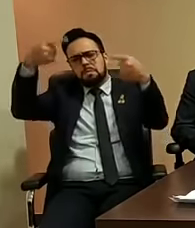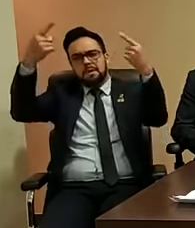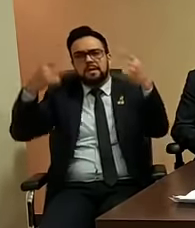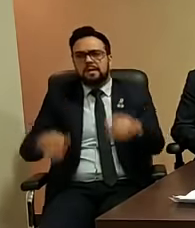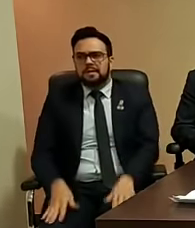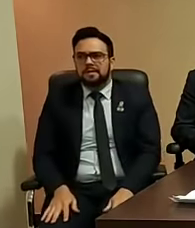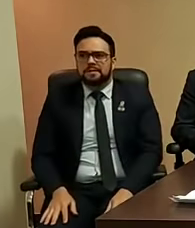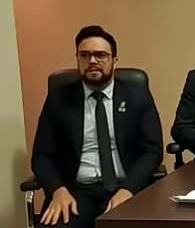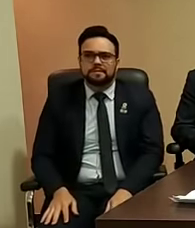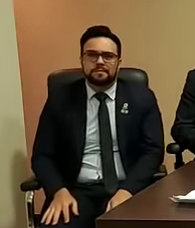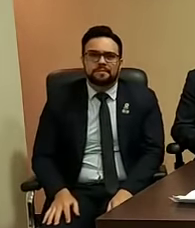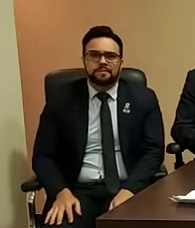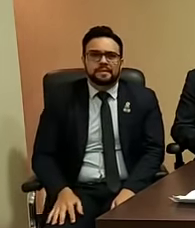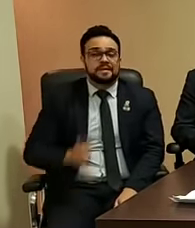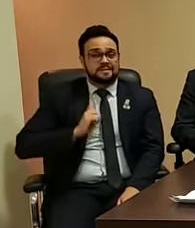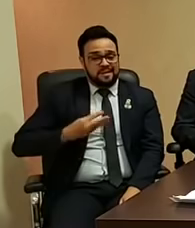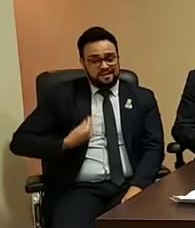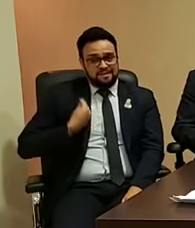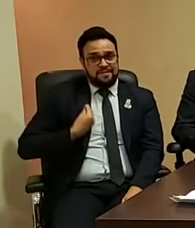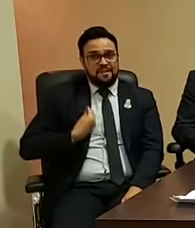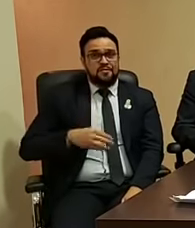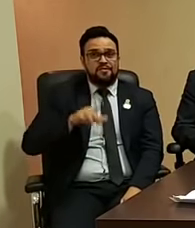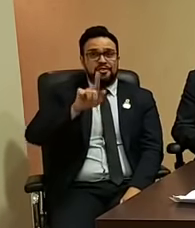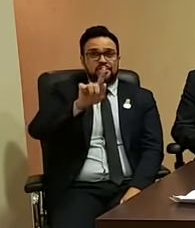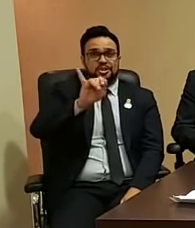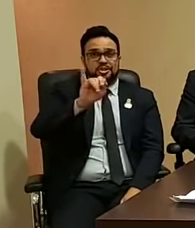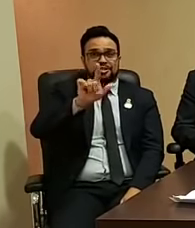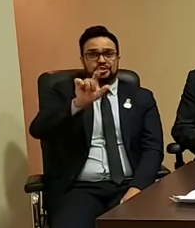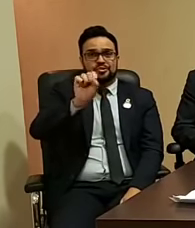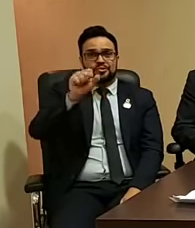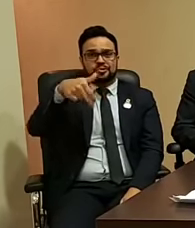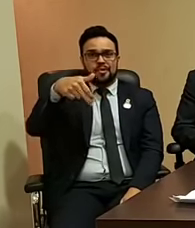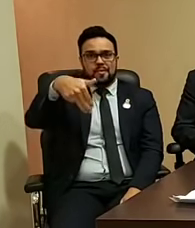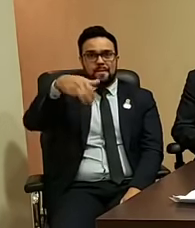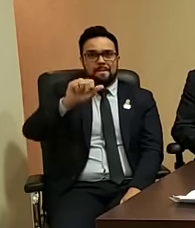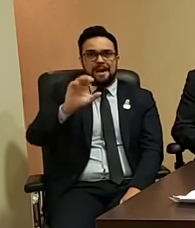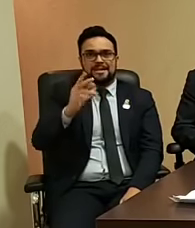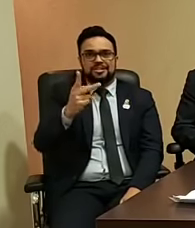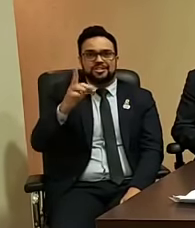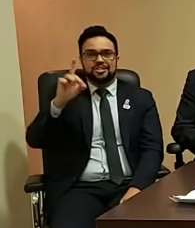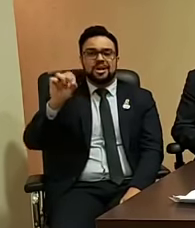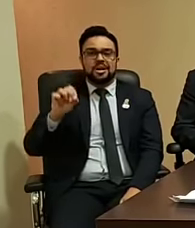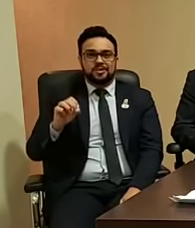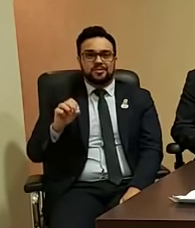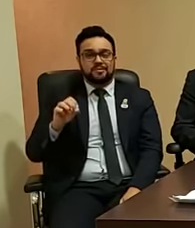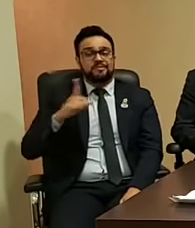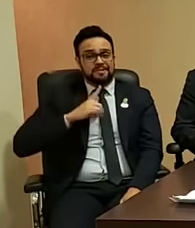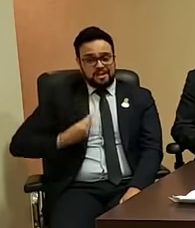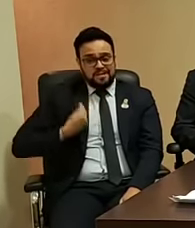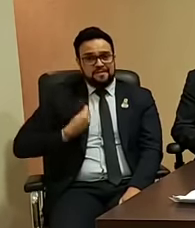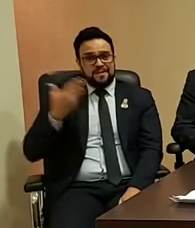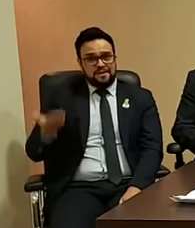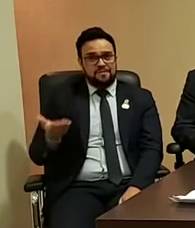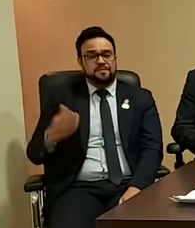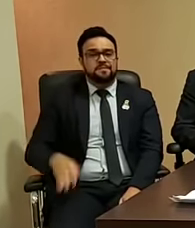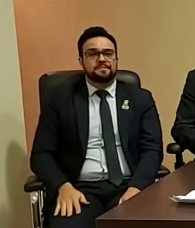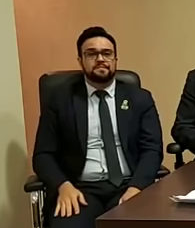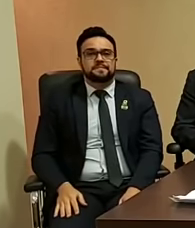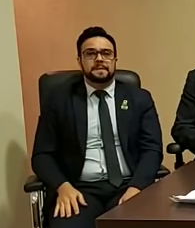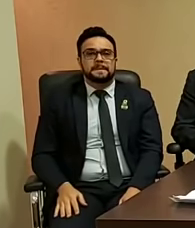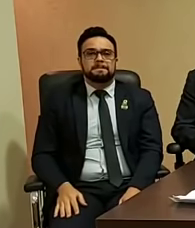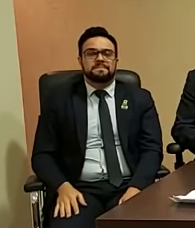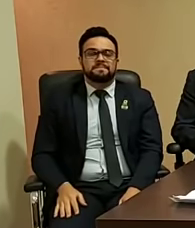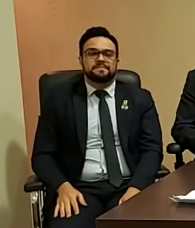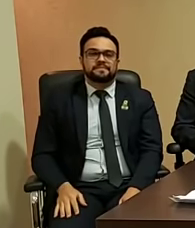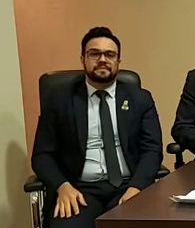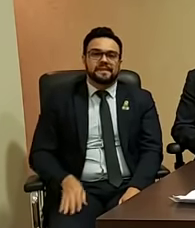Não é Gilson Machado? Encheu o estado dele, o cabra da peste, Gilson Machado está aqui, nosso presidente da